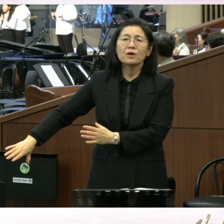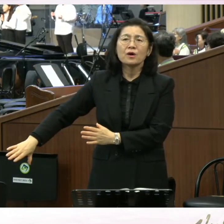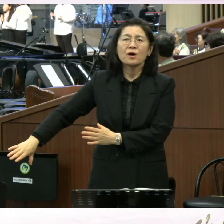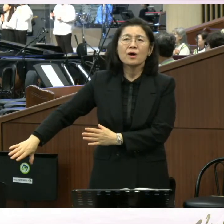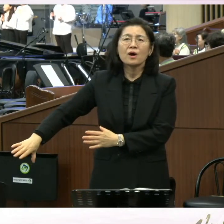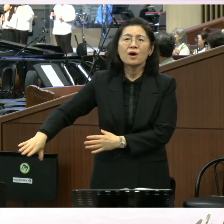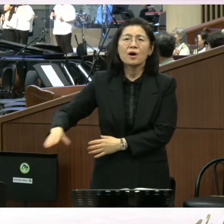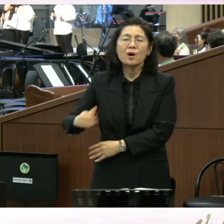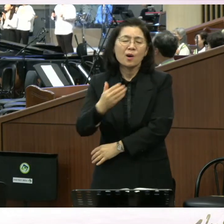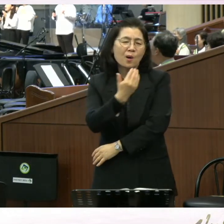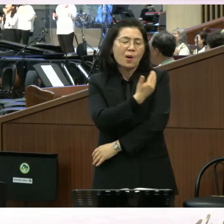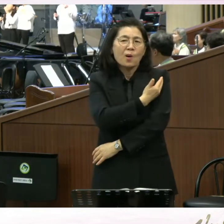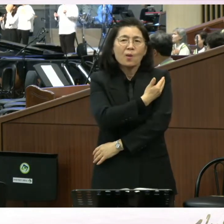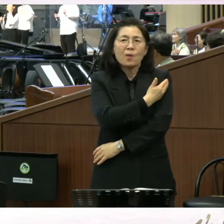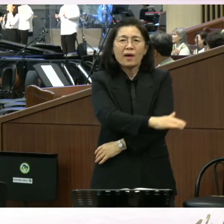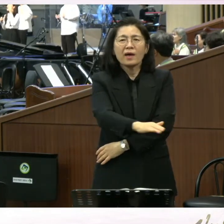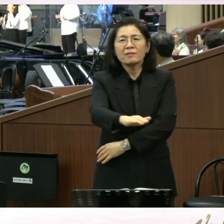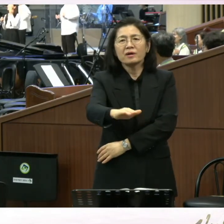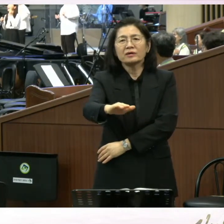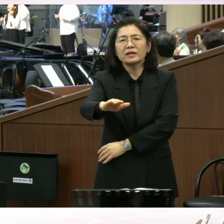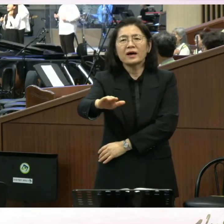버림받고